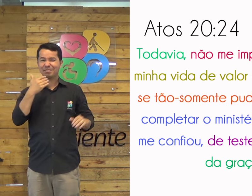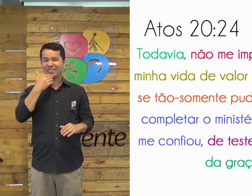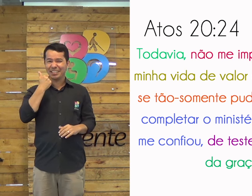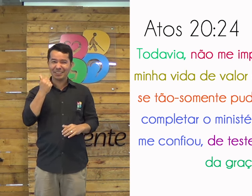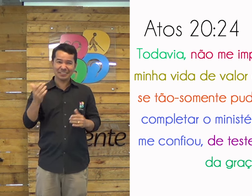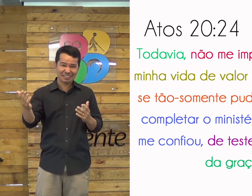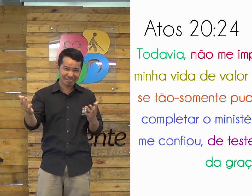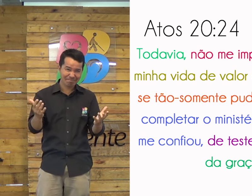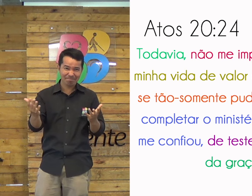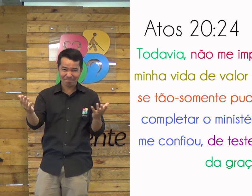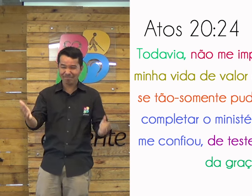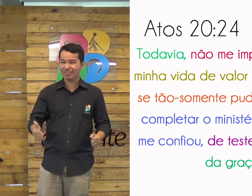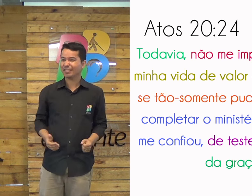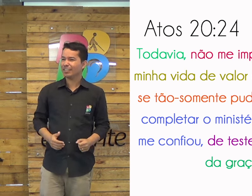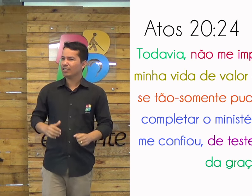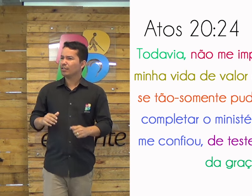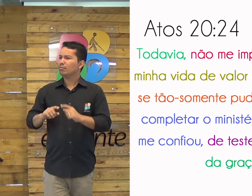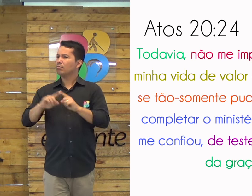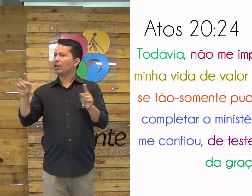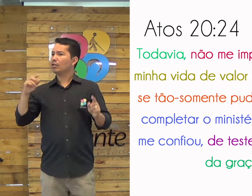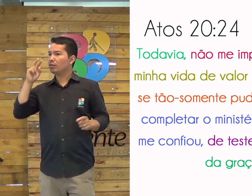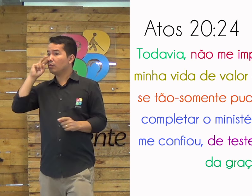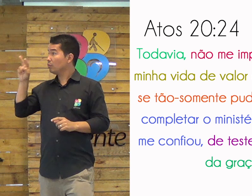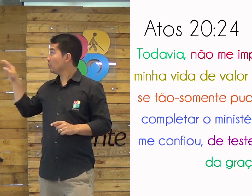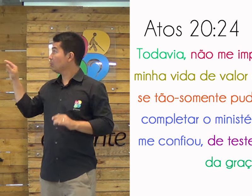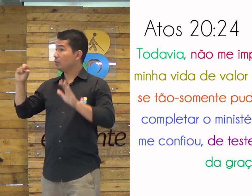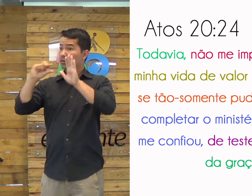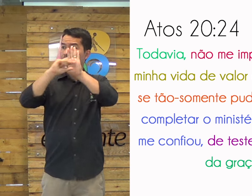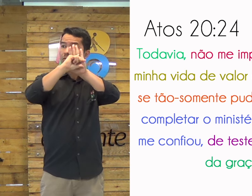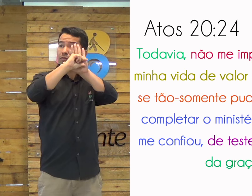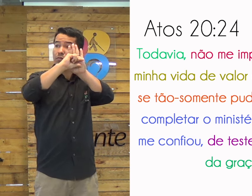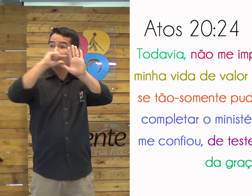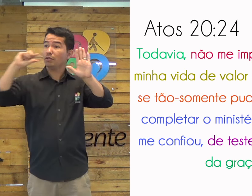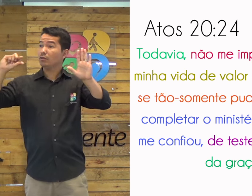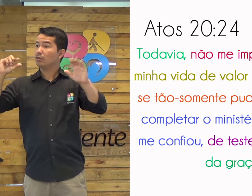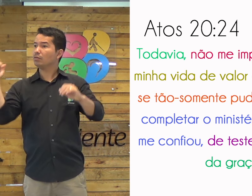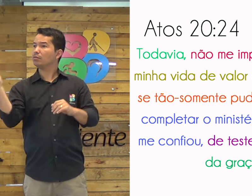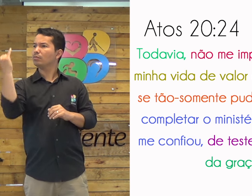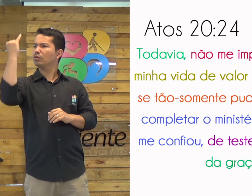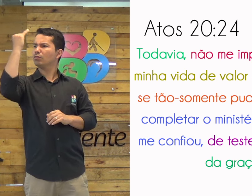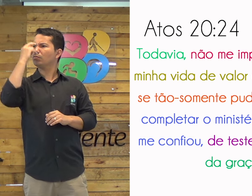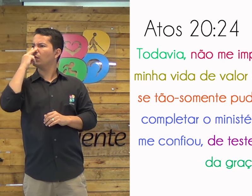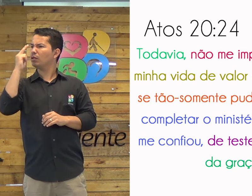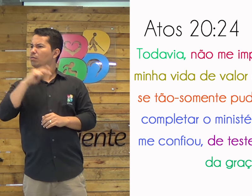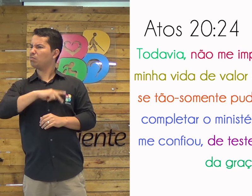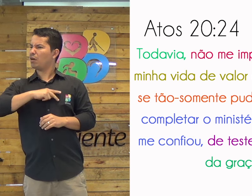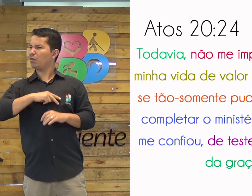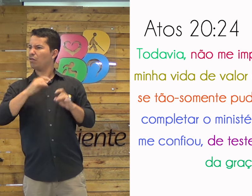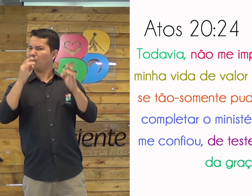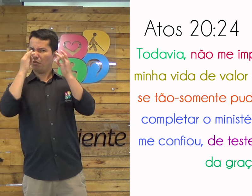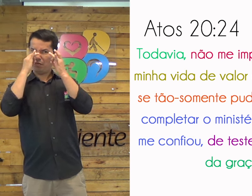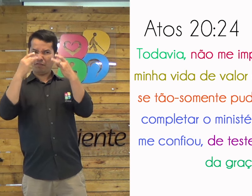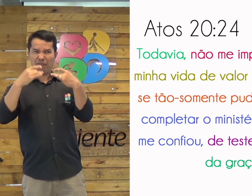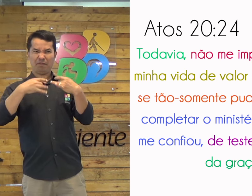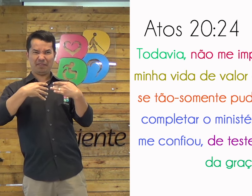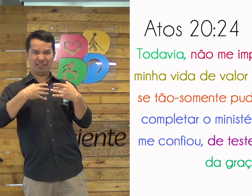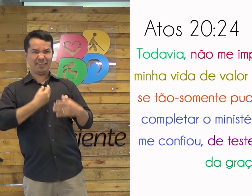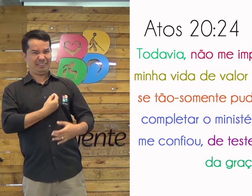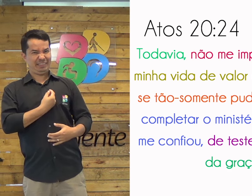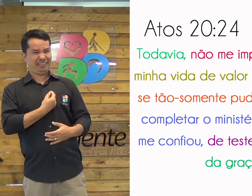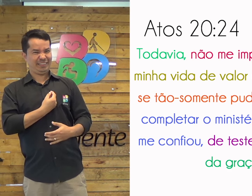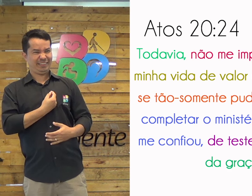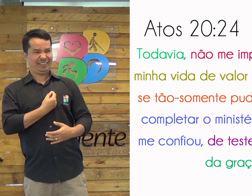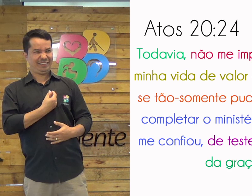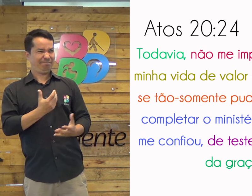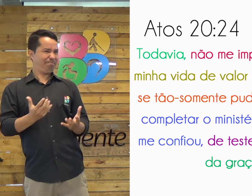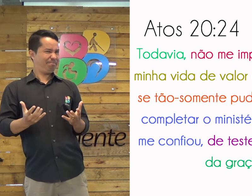Viu que ficou mais claro, né? Ficou melhor. Mas se você olhar esse versículo, é um versículo muito importante.